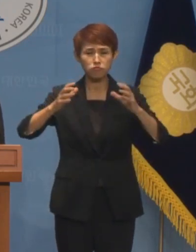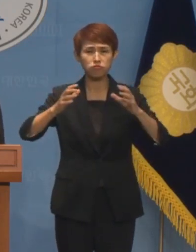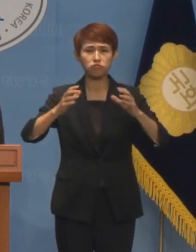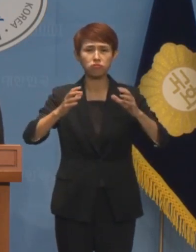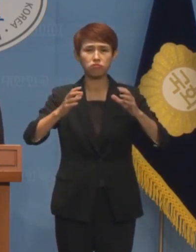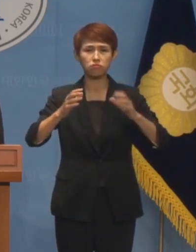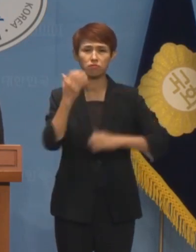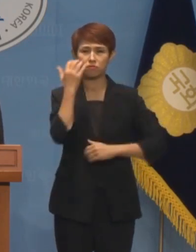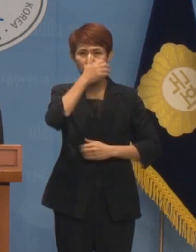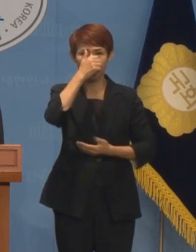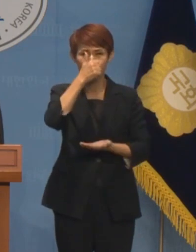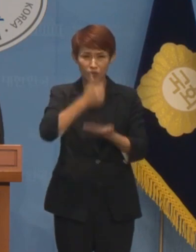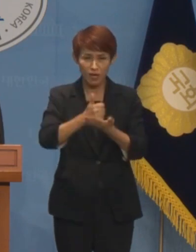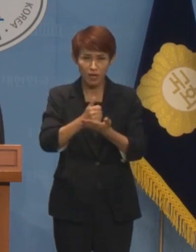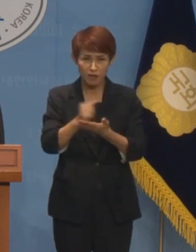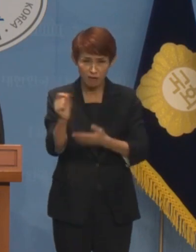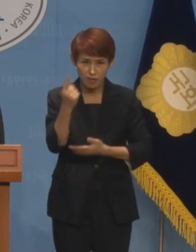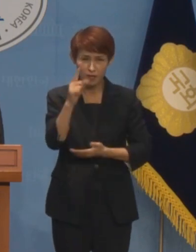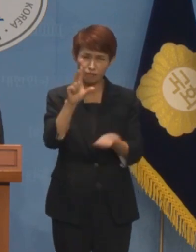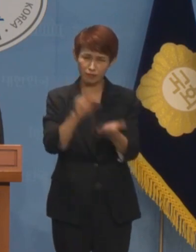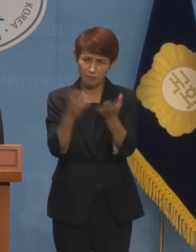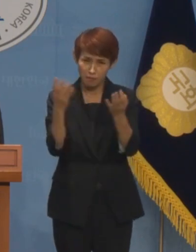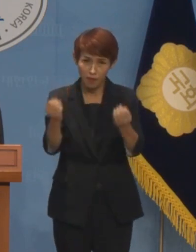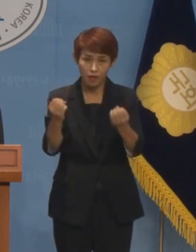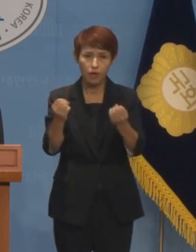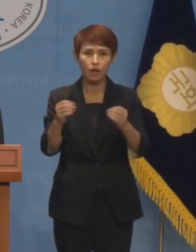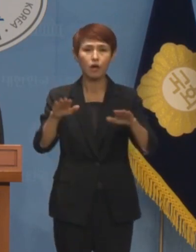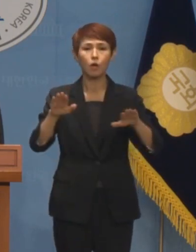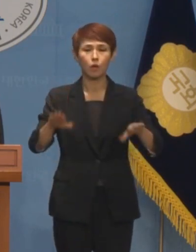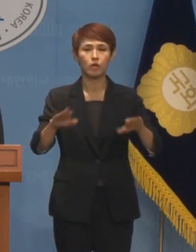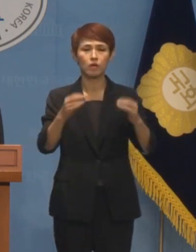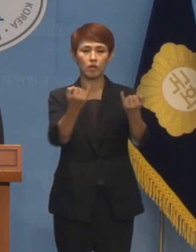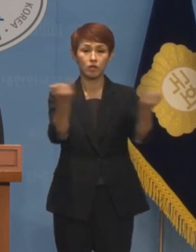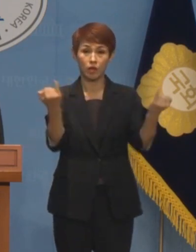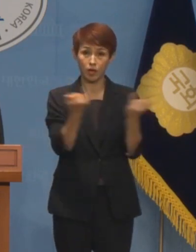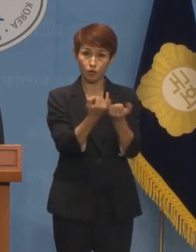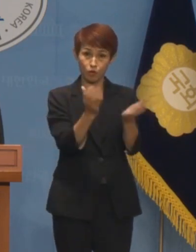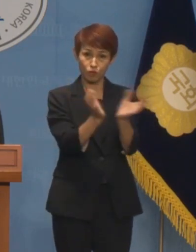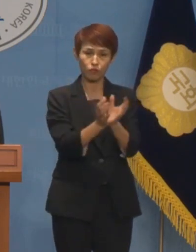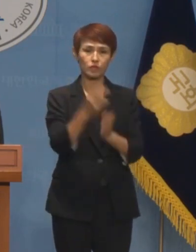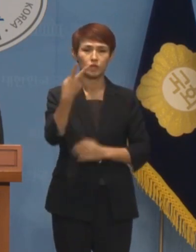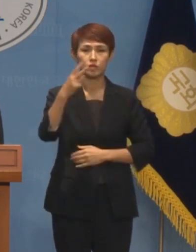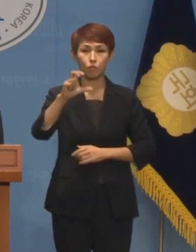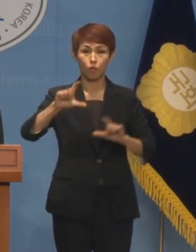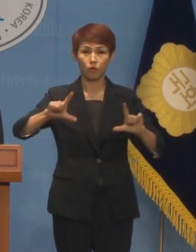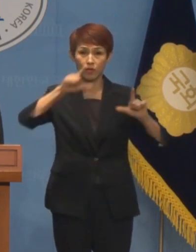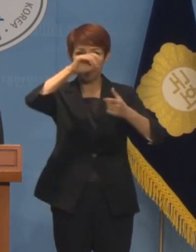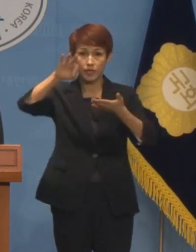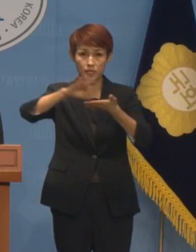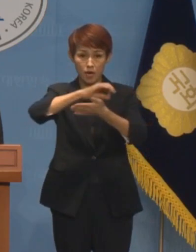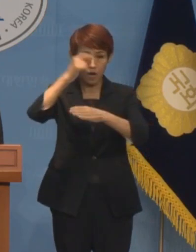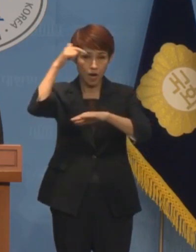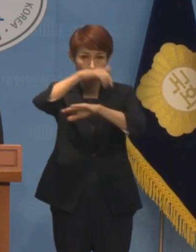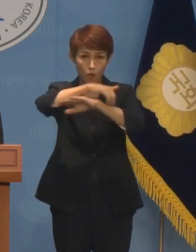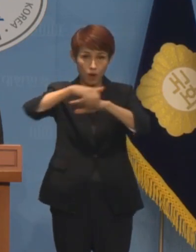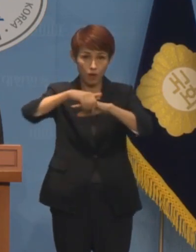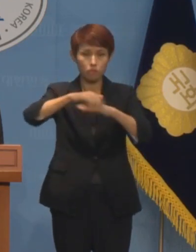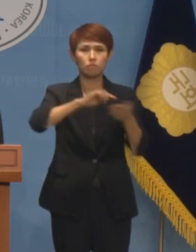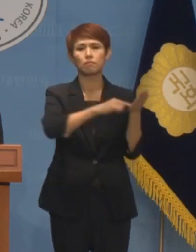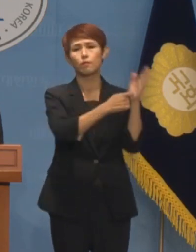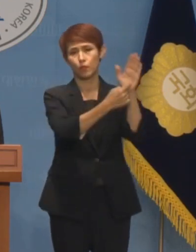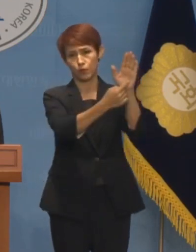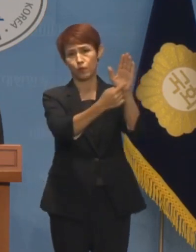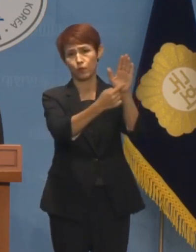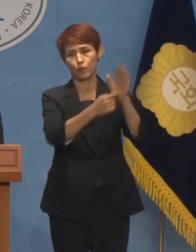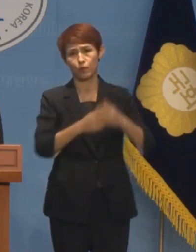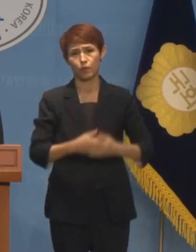성범죄로 떠들썩한 가운데 오늘 여성가족부는 2025년 예산계획 정부안을 발표했습니다.